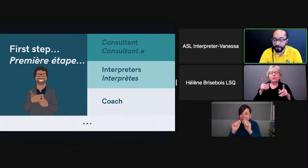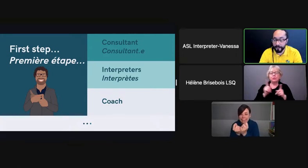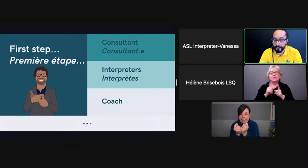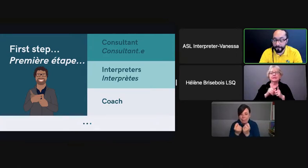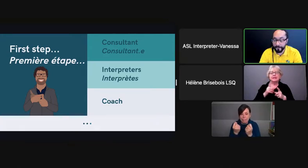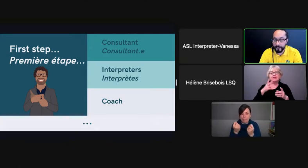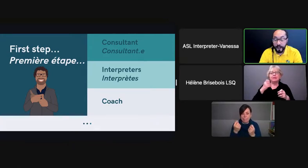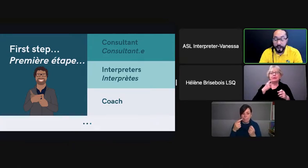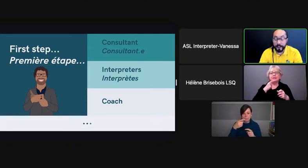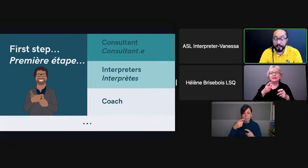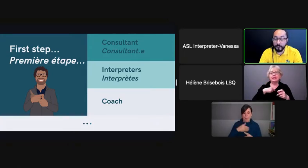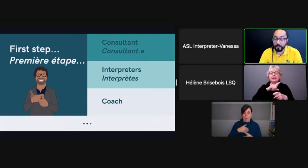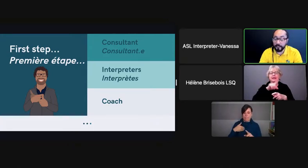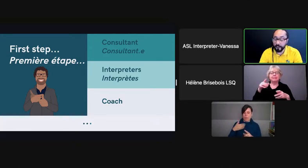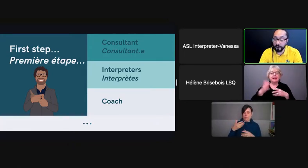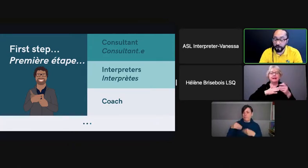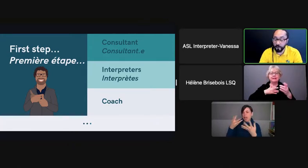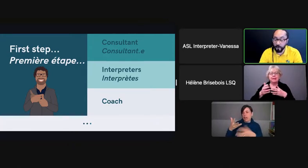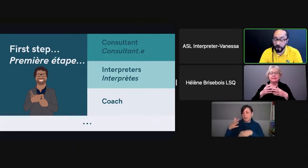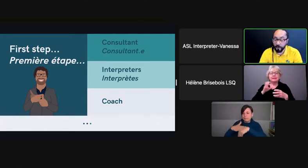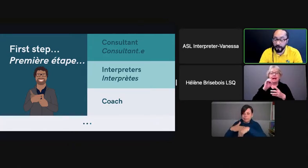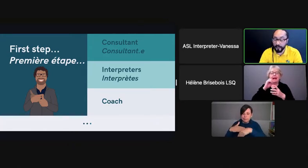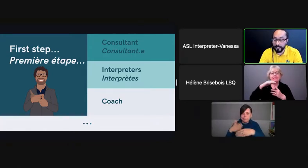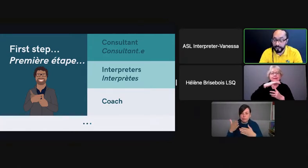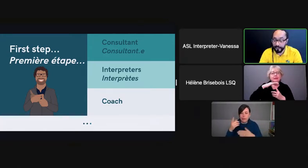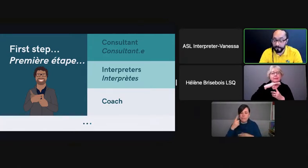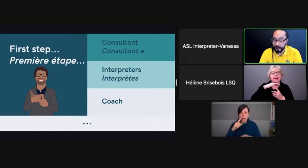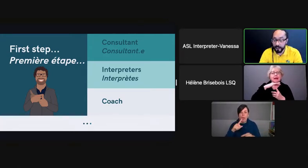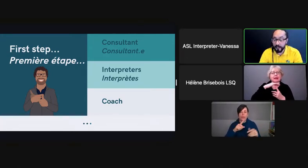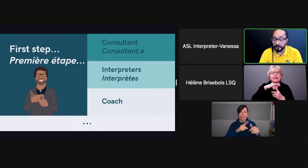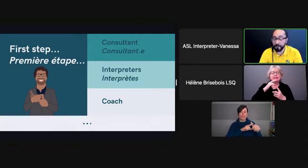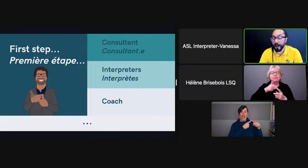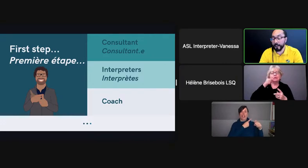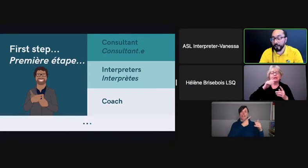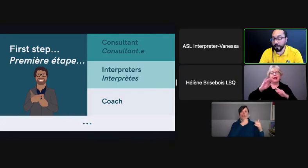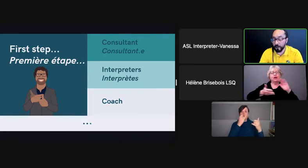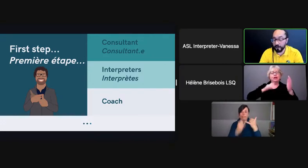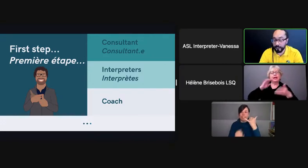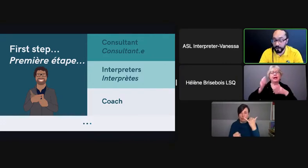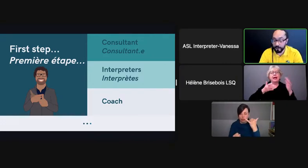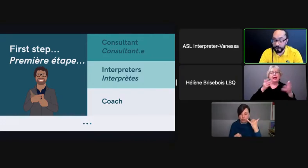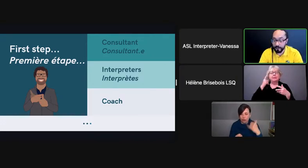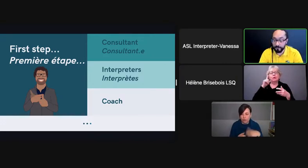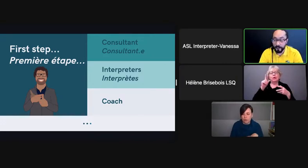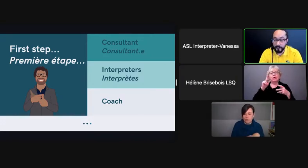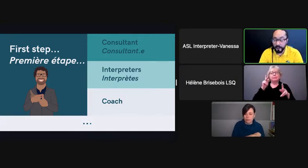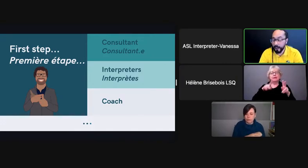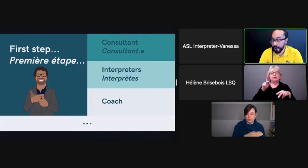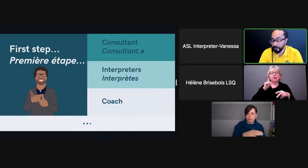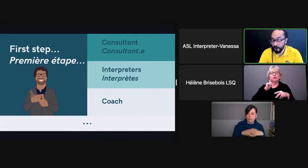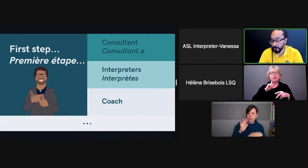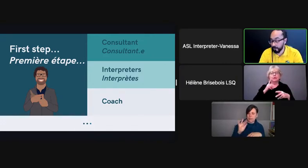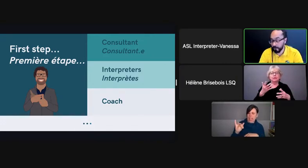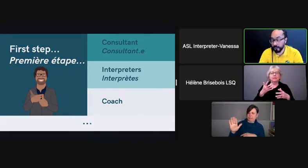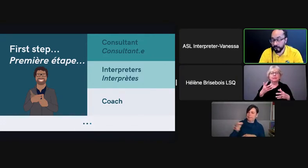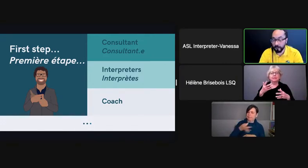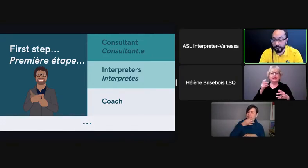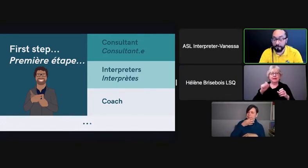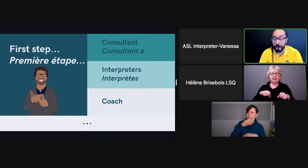'espace et l'environnement est accueillant pour les personnes sourdes. Vous pouvez travailler avec une équipe